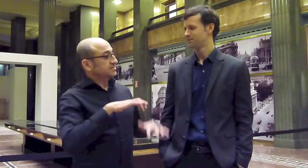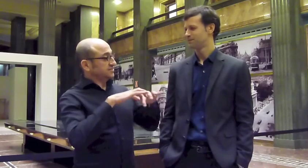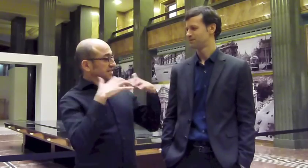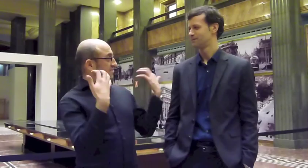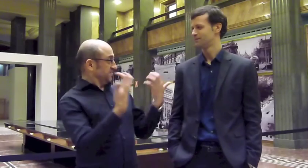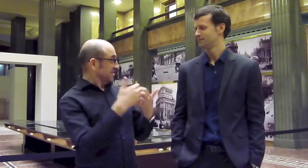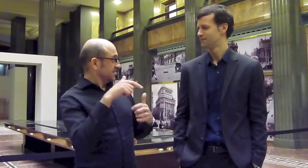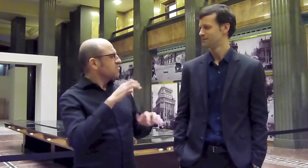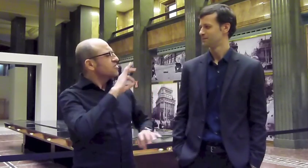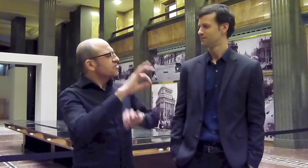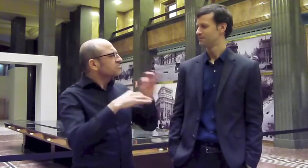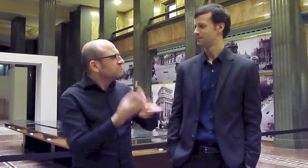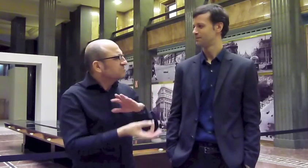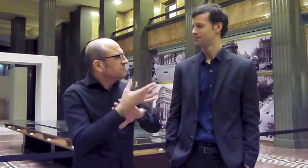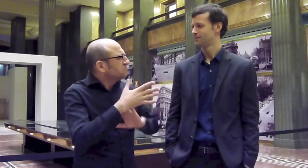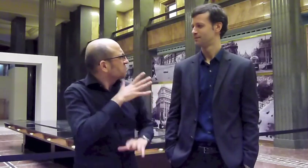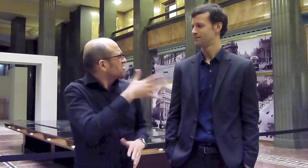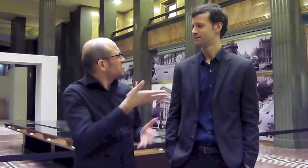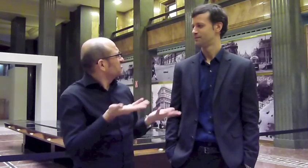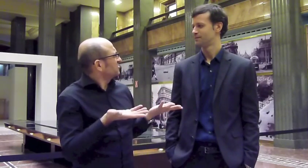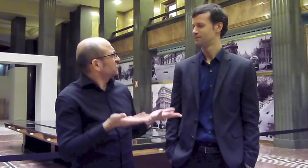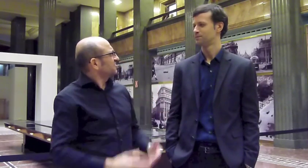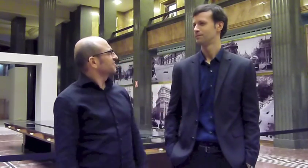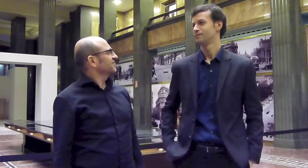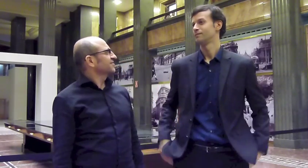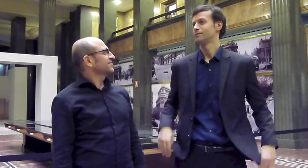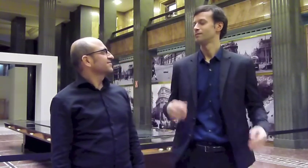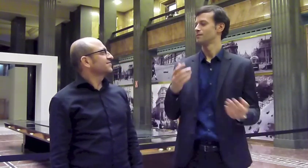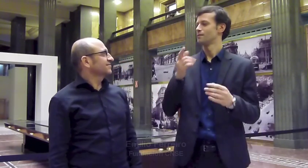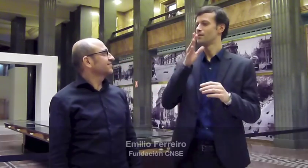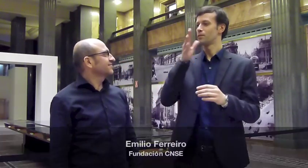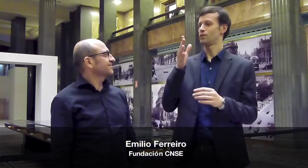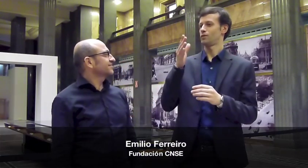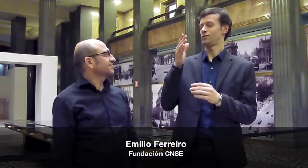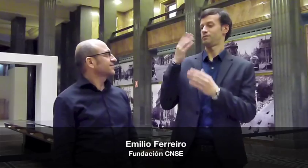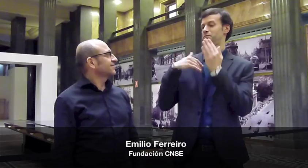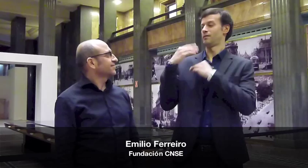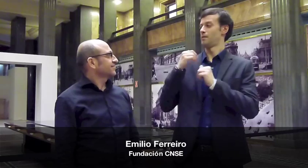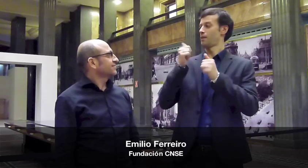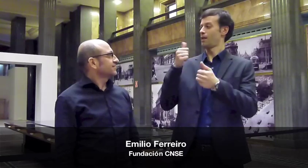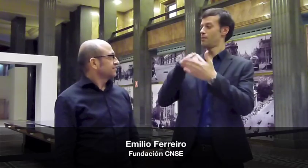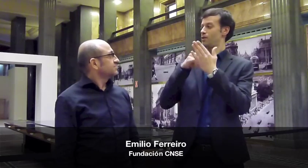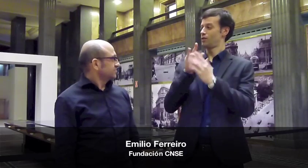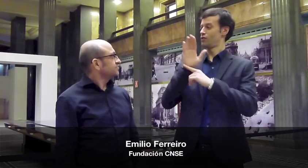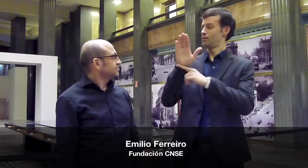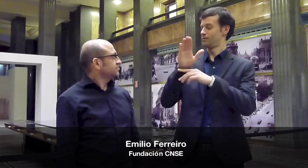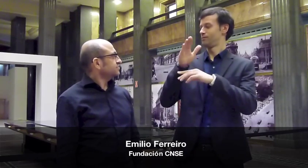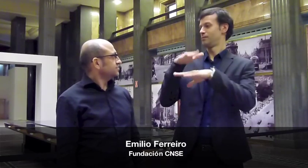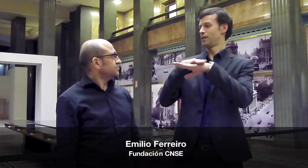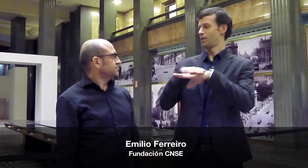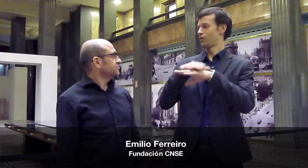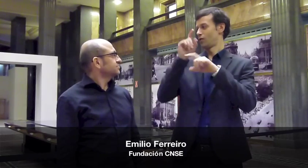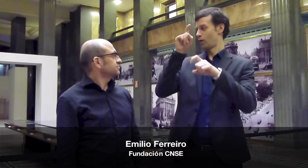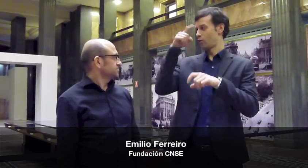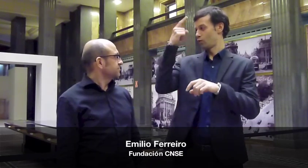Quería hacerte una consulta. ¿Qué ha motivado la organización de este seminario? Realmente el seminario